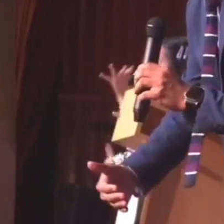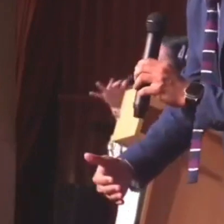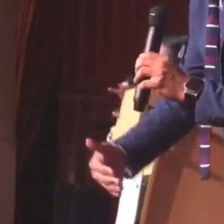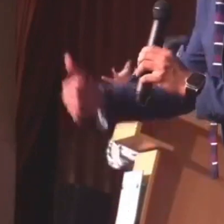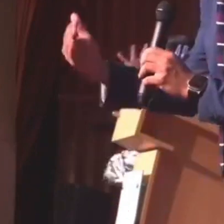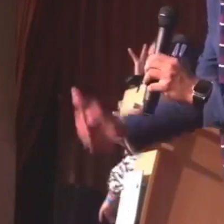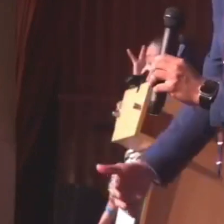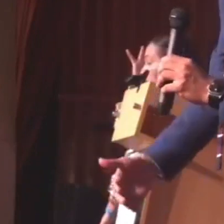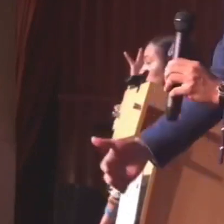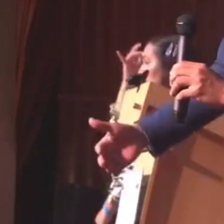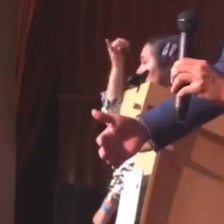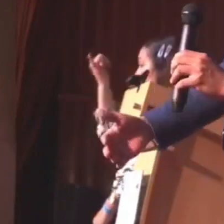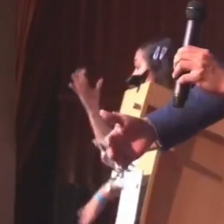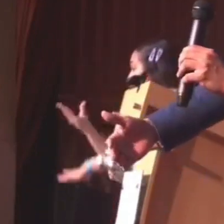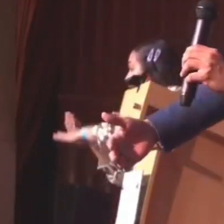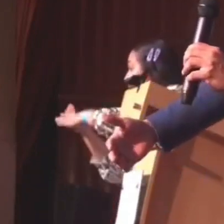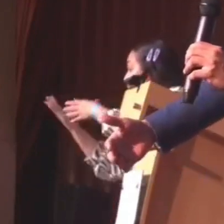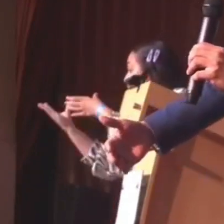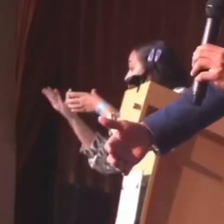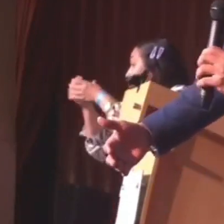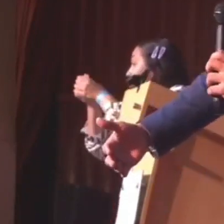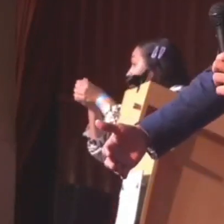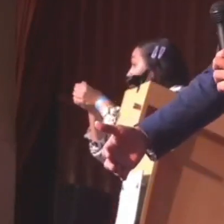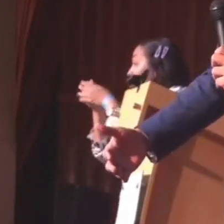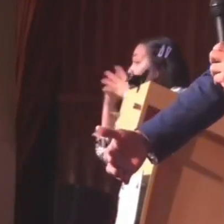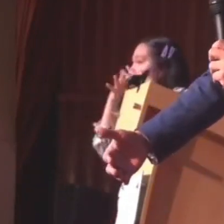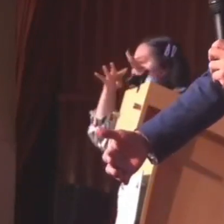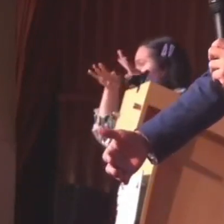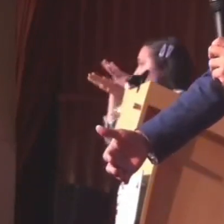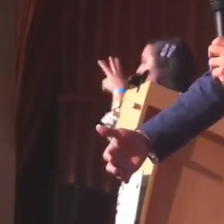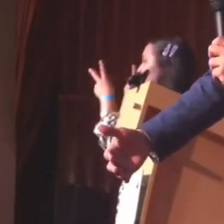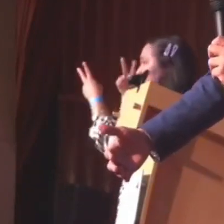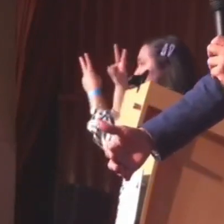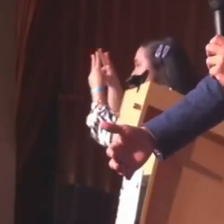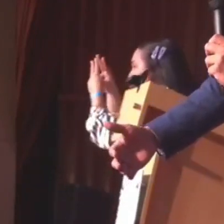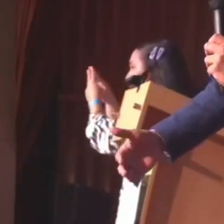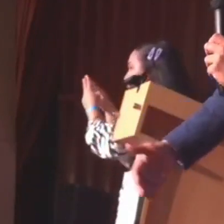parecemos y nos conocemos. Amén.